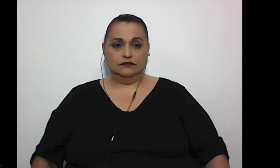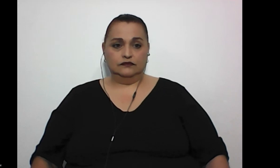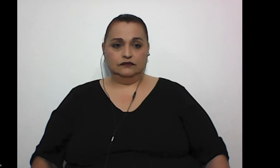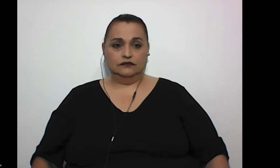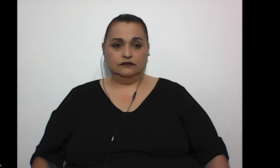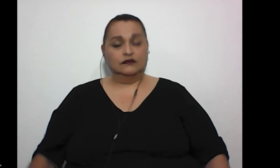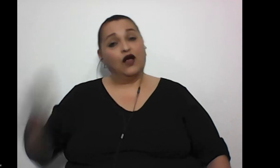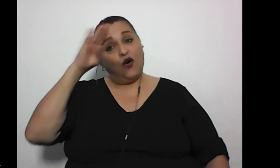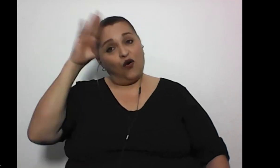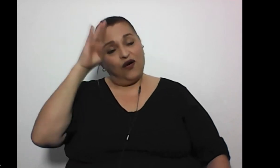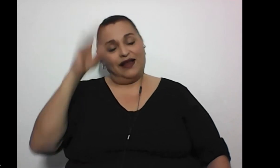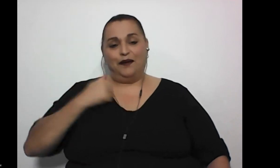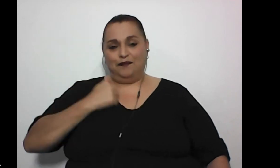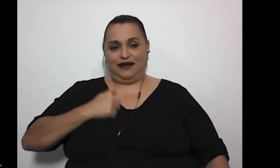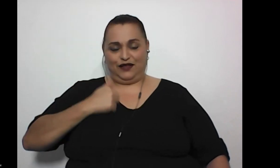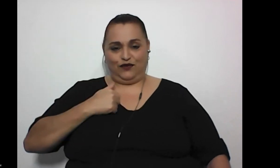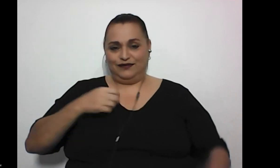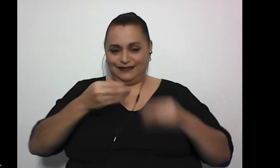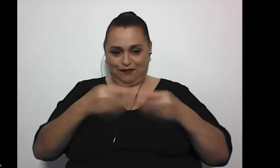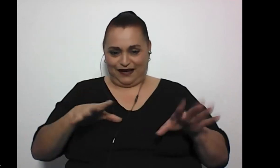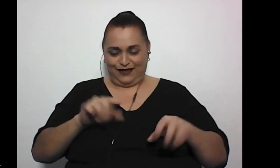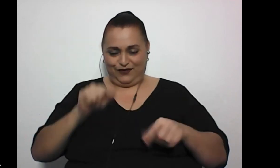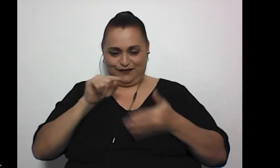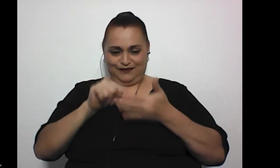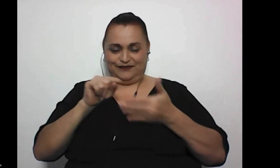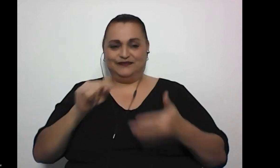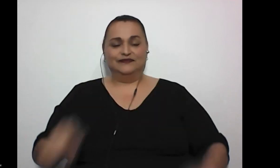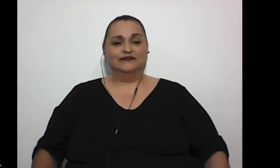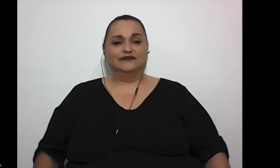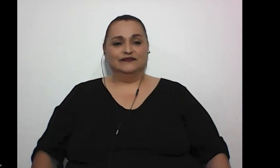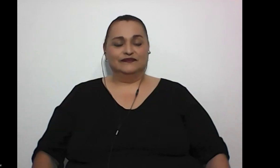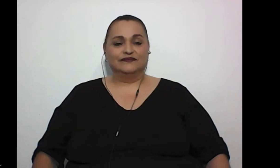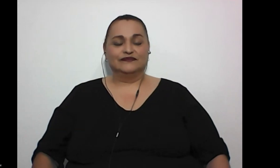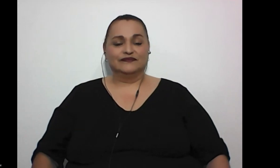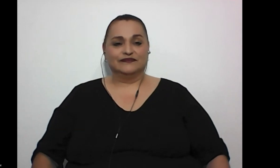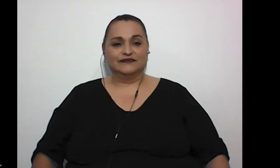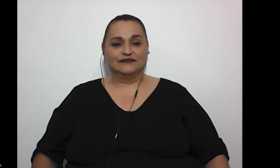hola hola perdón es que se me había perdido el líquor